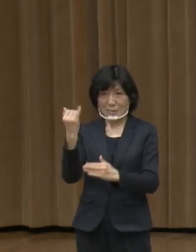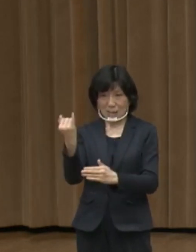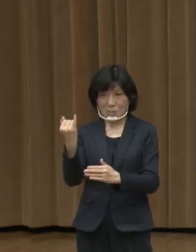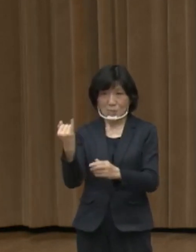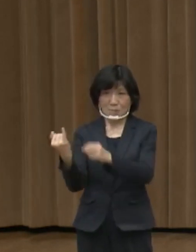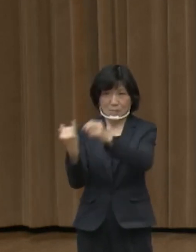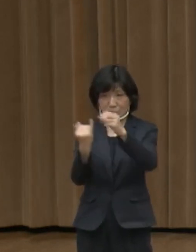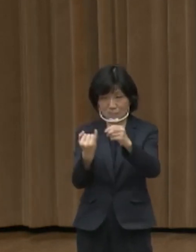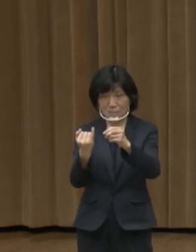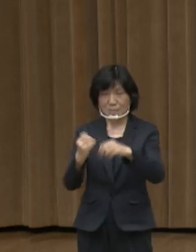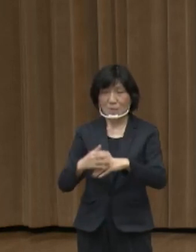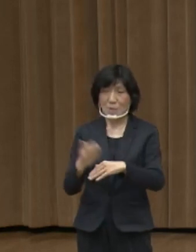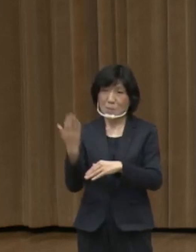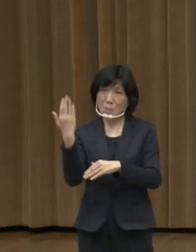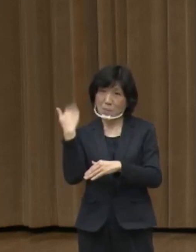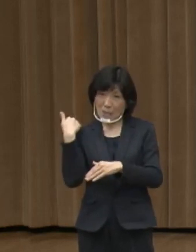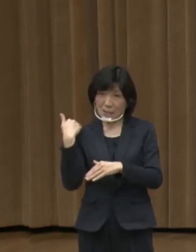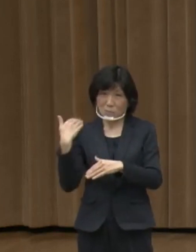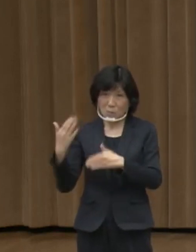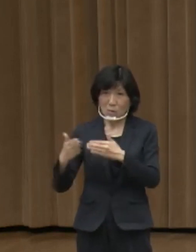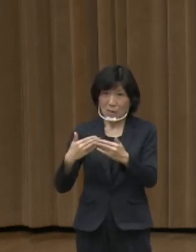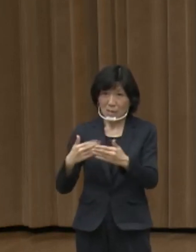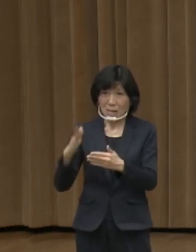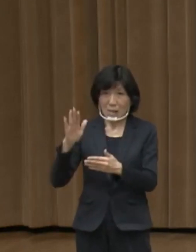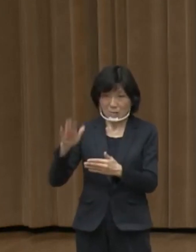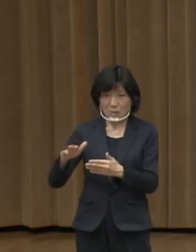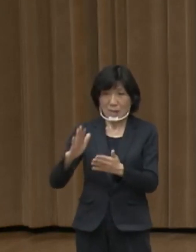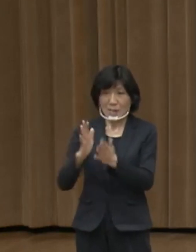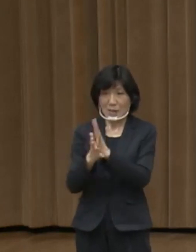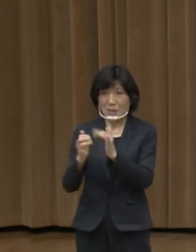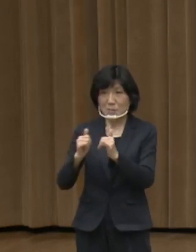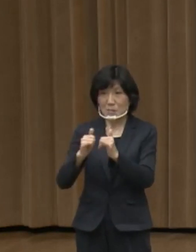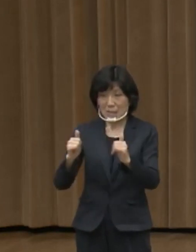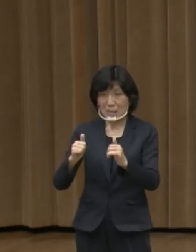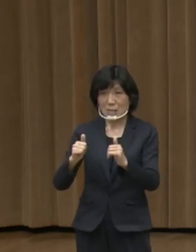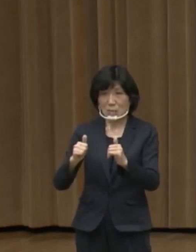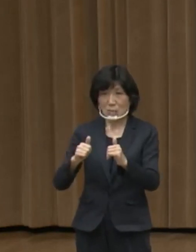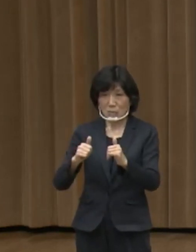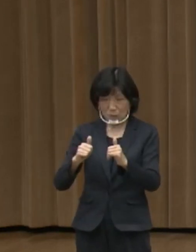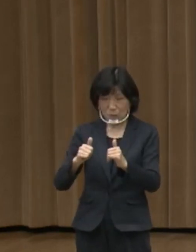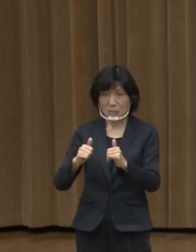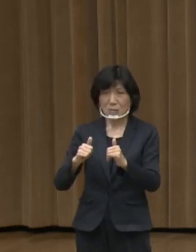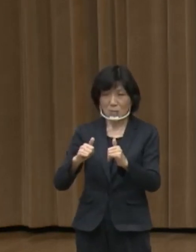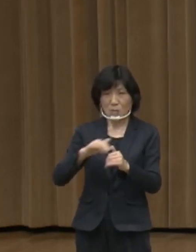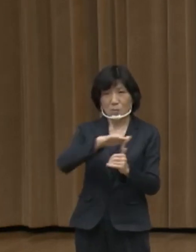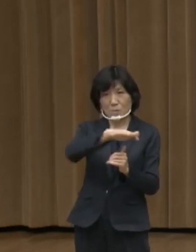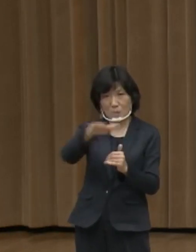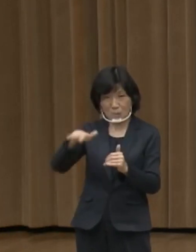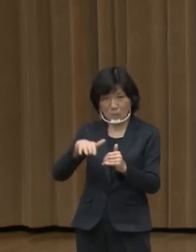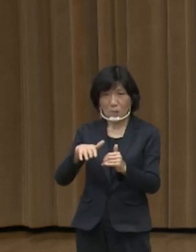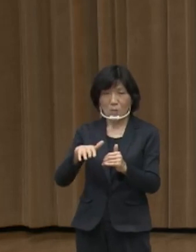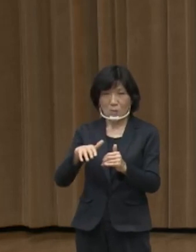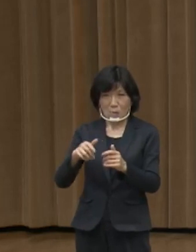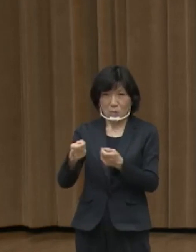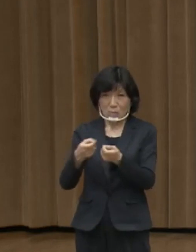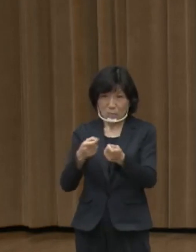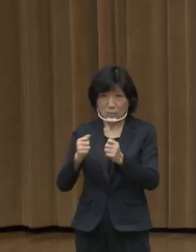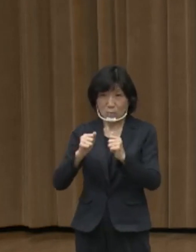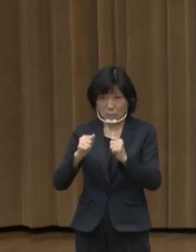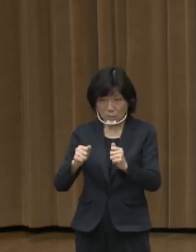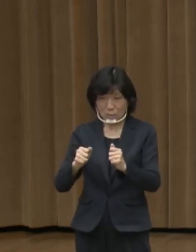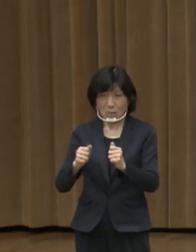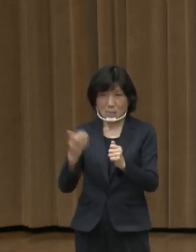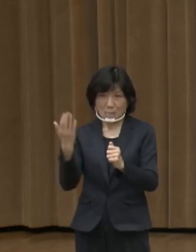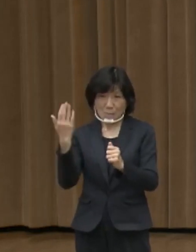整官を経験しており、県民共生局長として共生社会プロジェクトの推進に尽力して